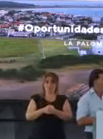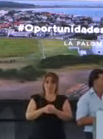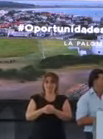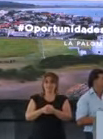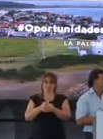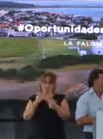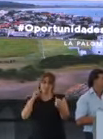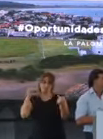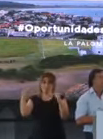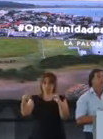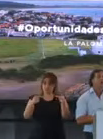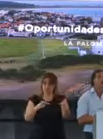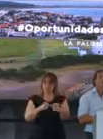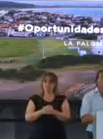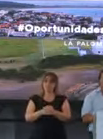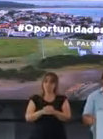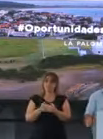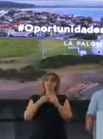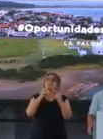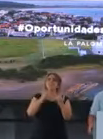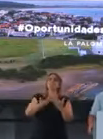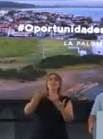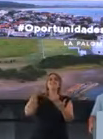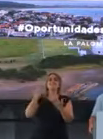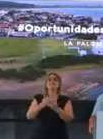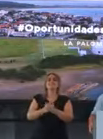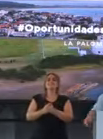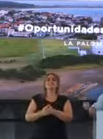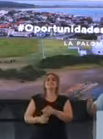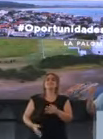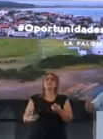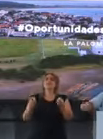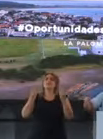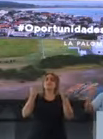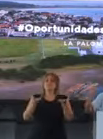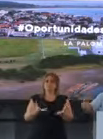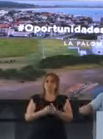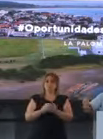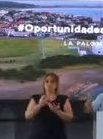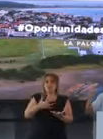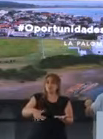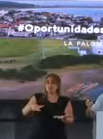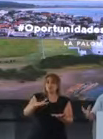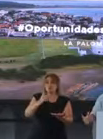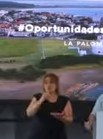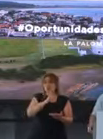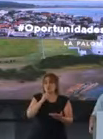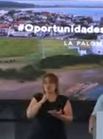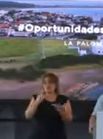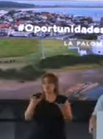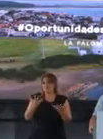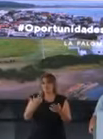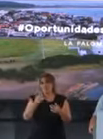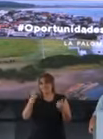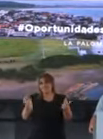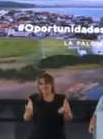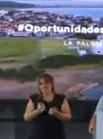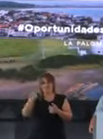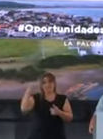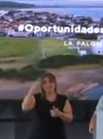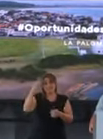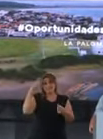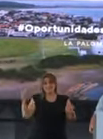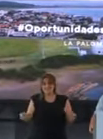oposición. Por algo que yo decía más temprano. Porque las soluciones en nuestro país son de sentido común.